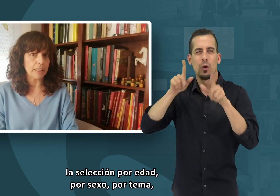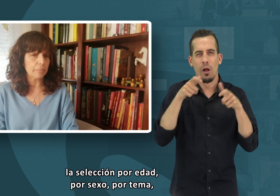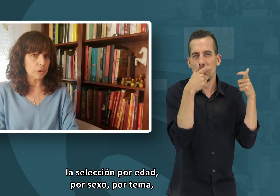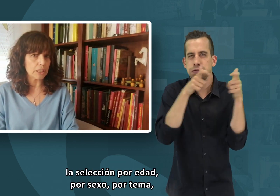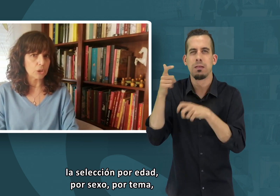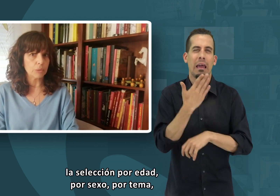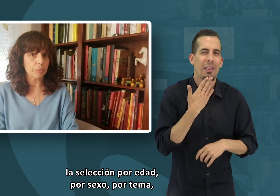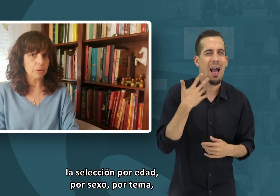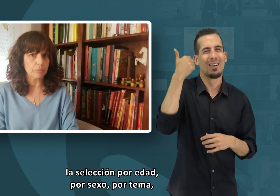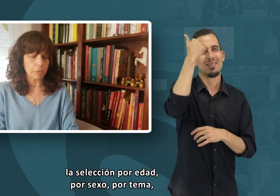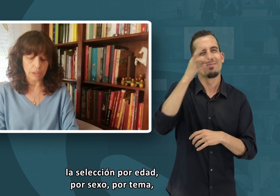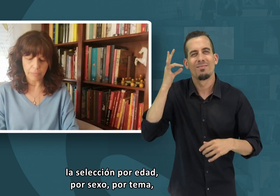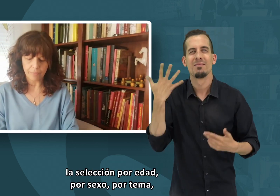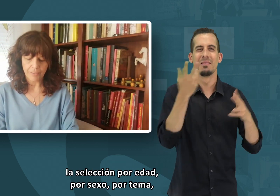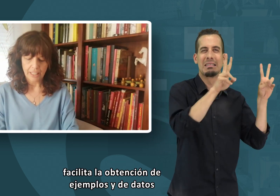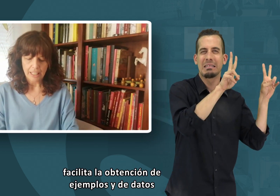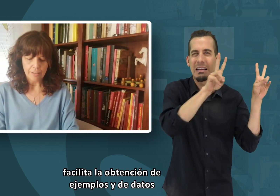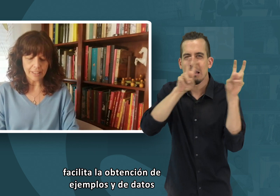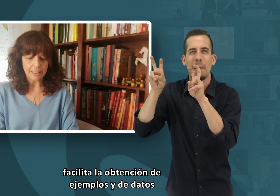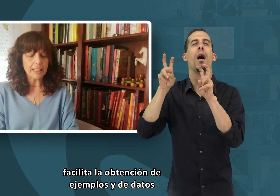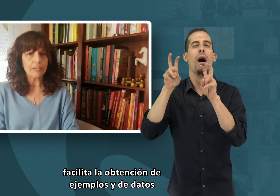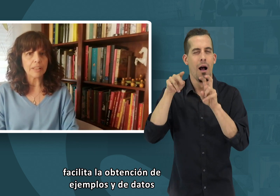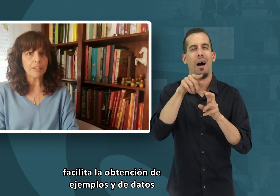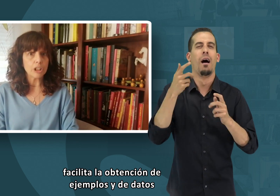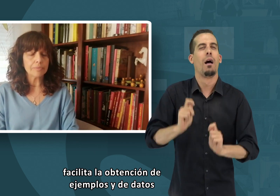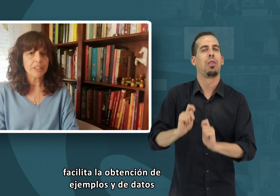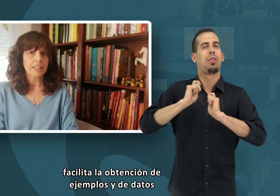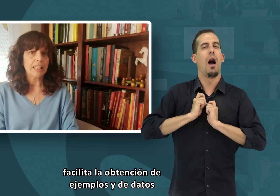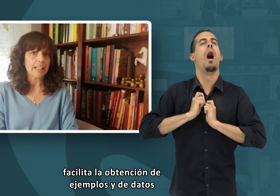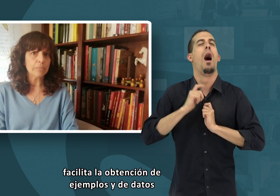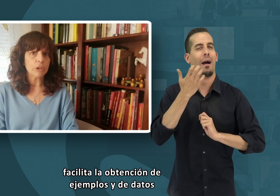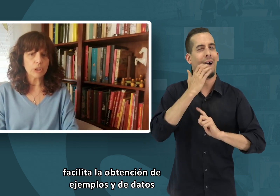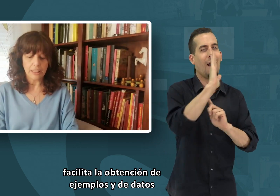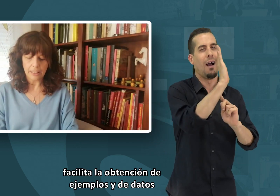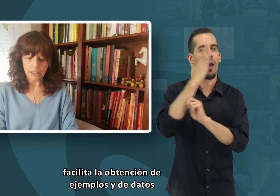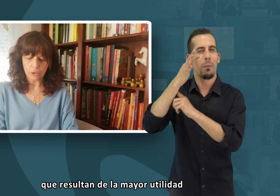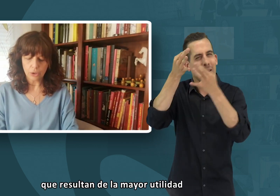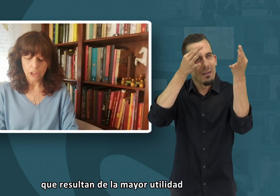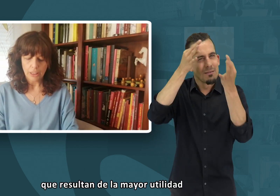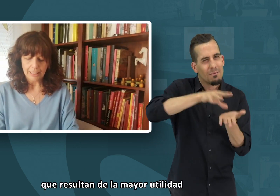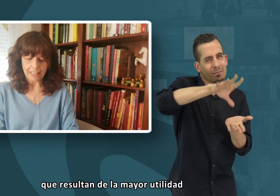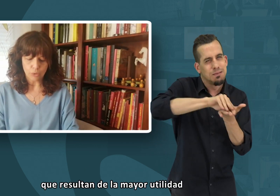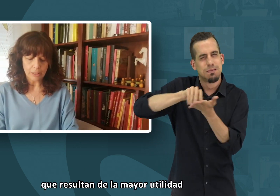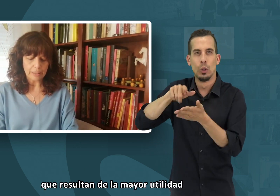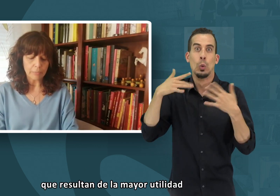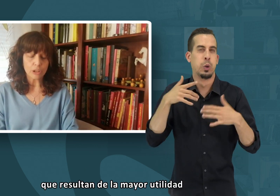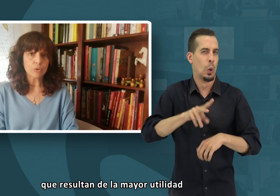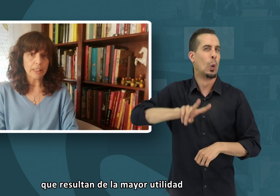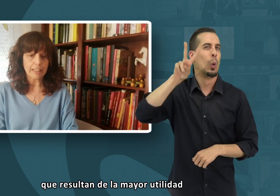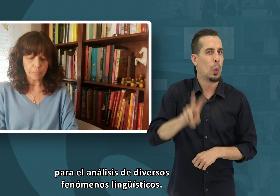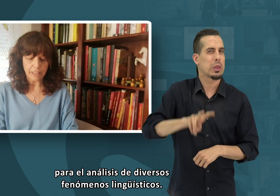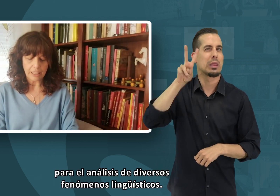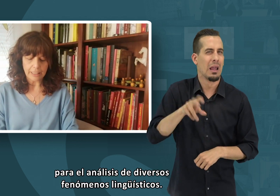por edad, por sexo, por tema, facilitan la obtención de ejemplos y de datos que resultan de la